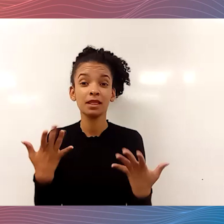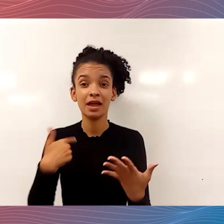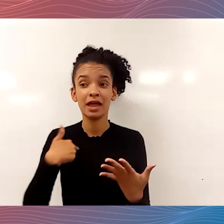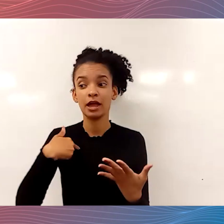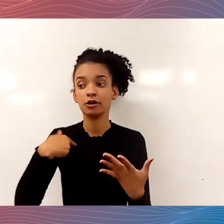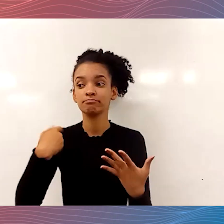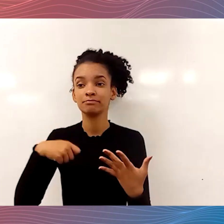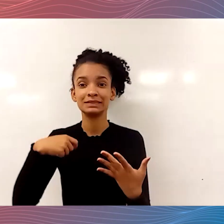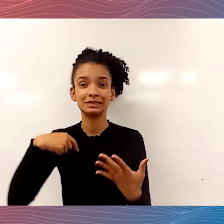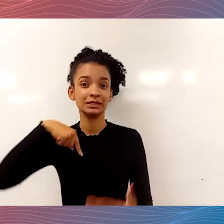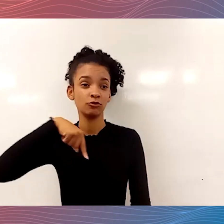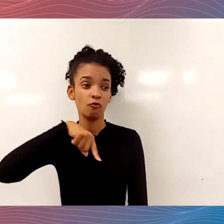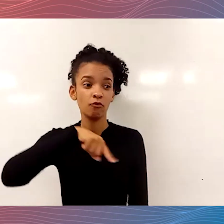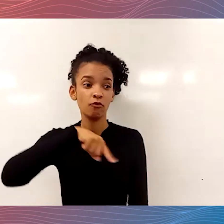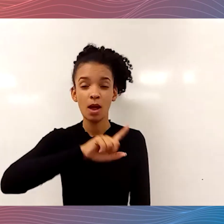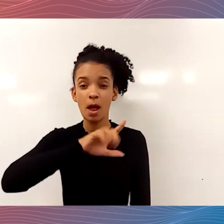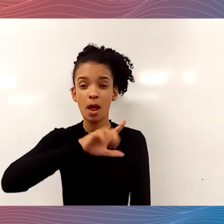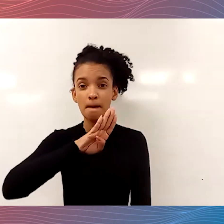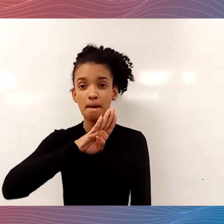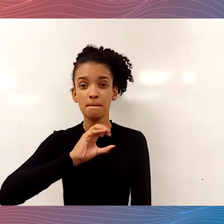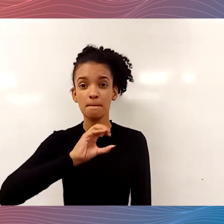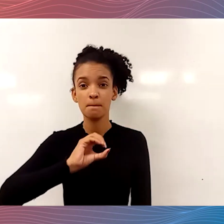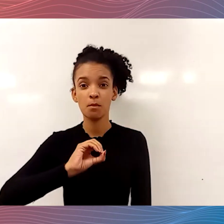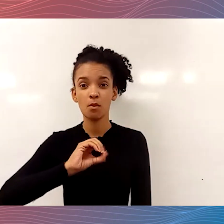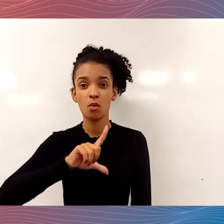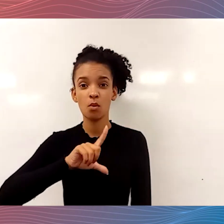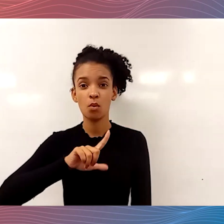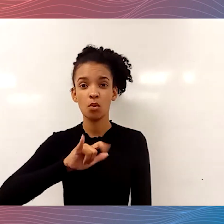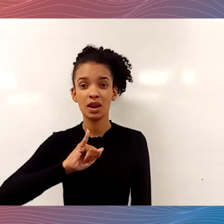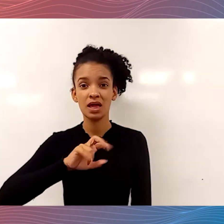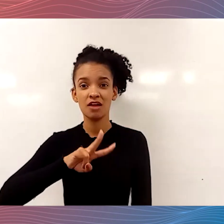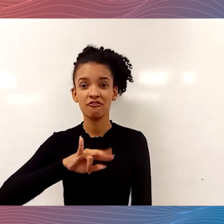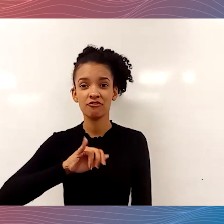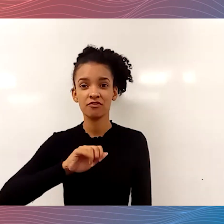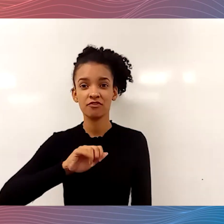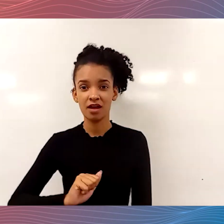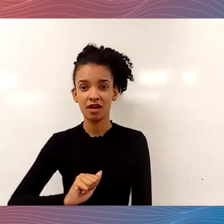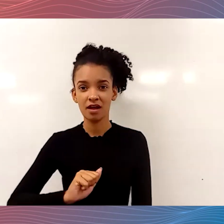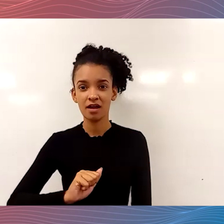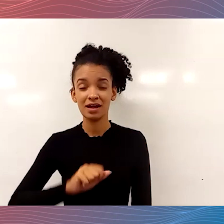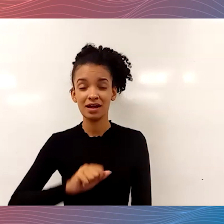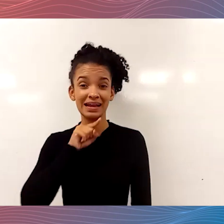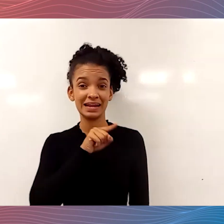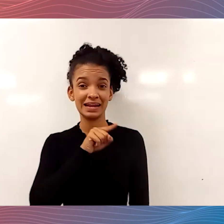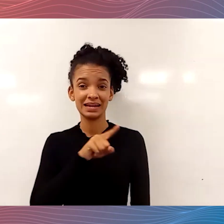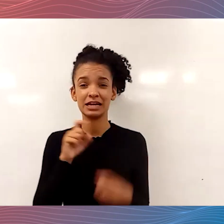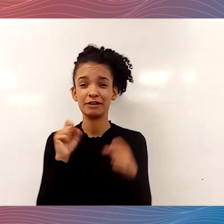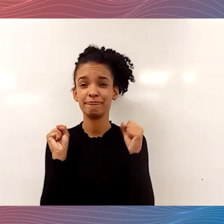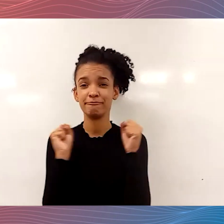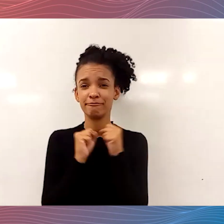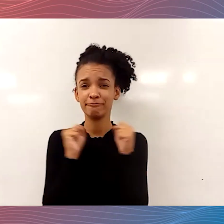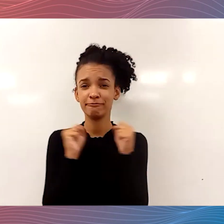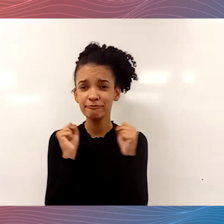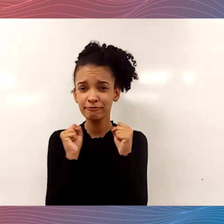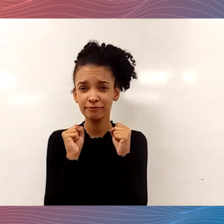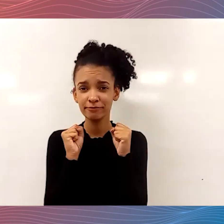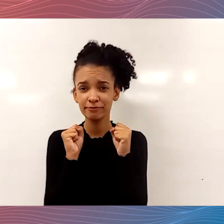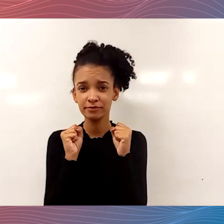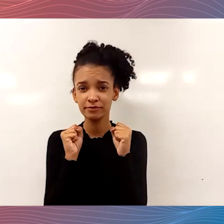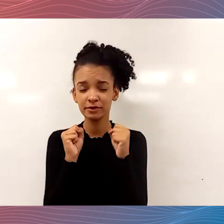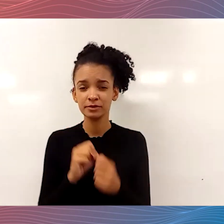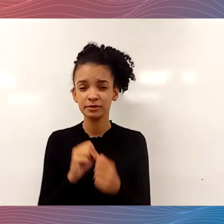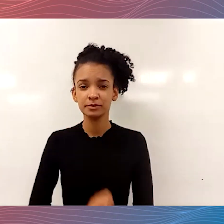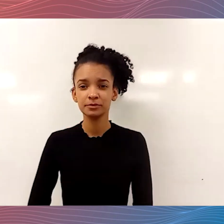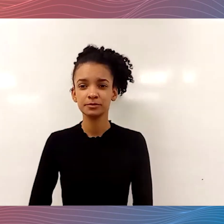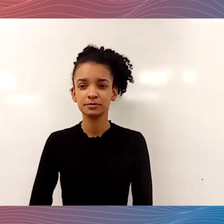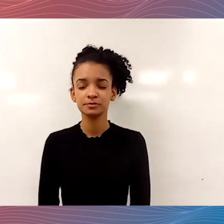frio, desce no aeroporto de 4.200 de altitude, metros de altitude, e você quando desce